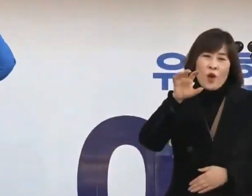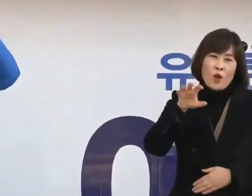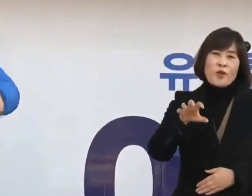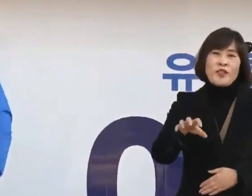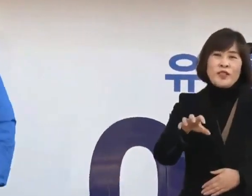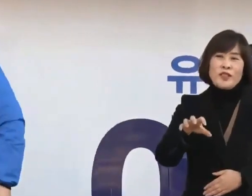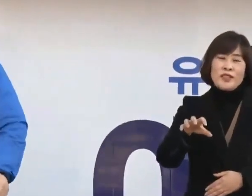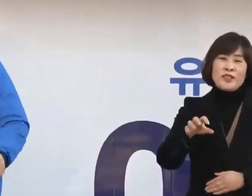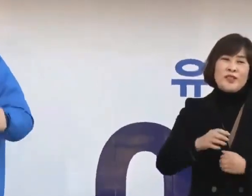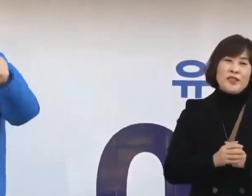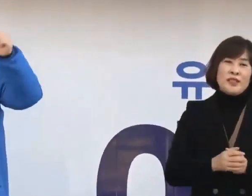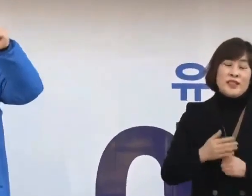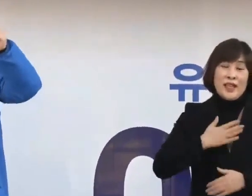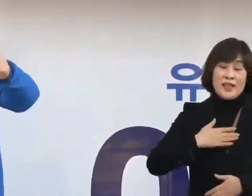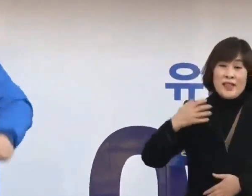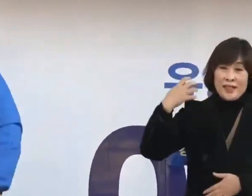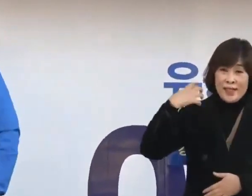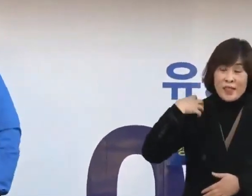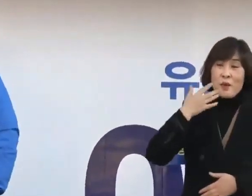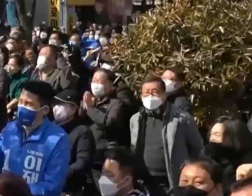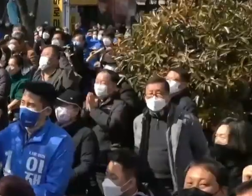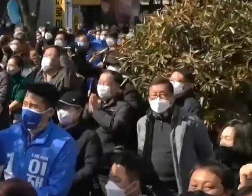이제는